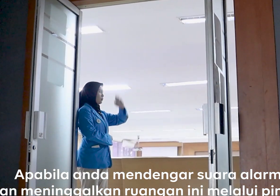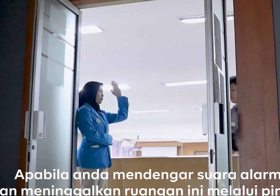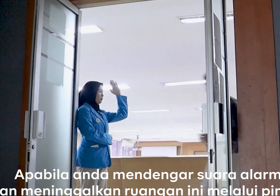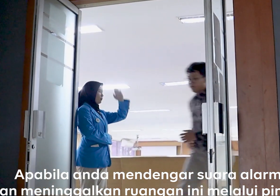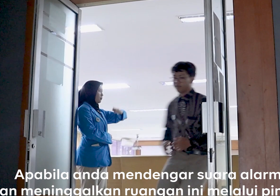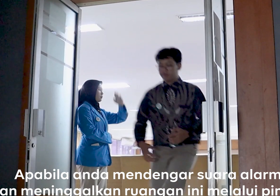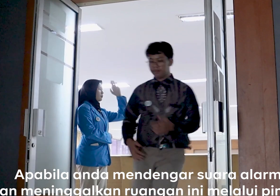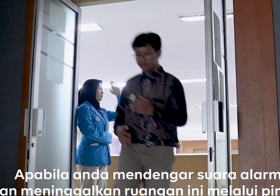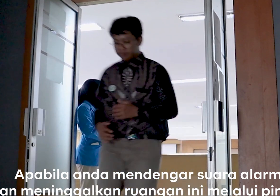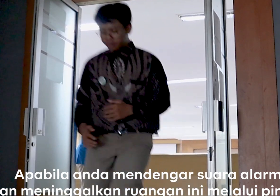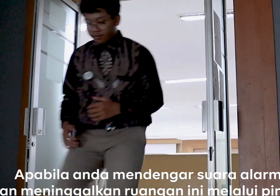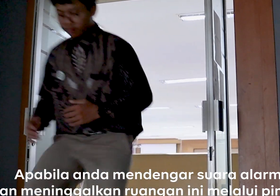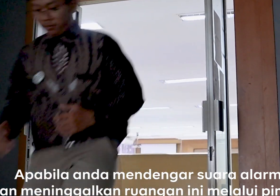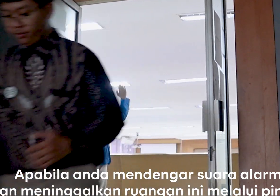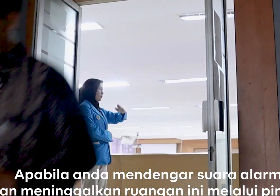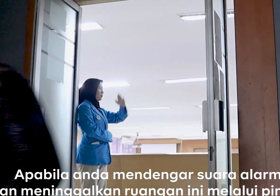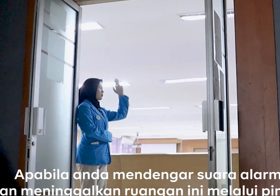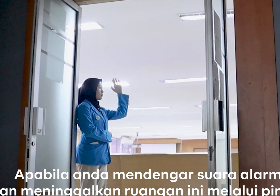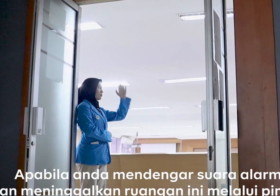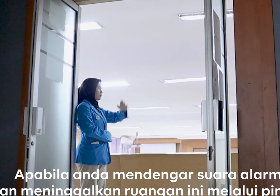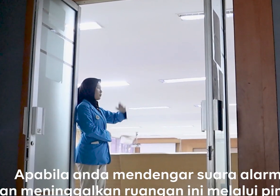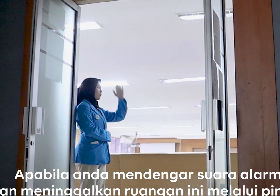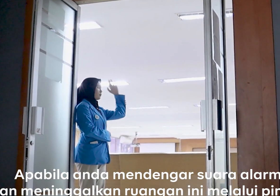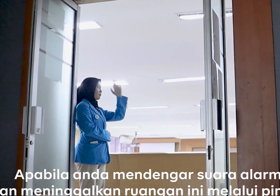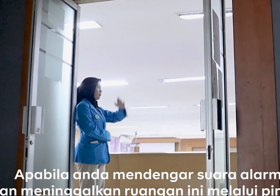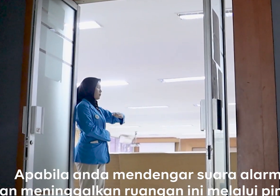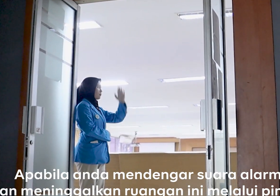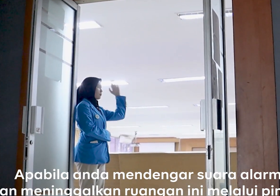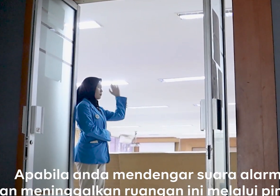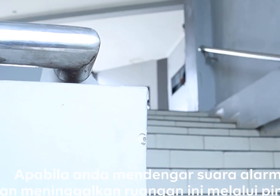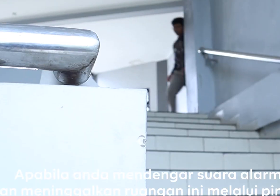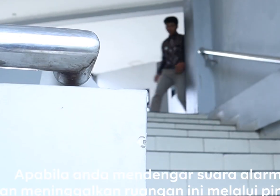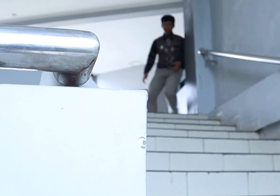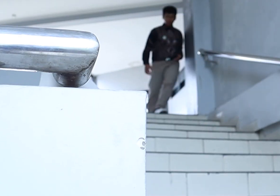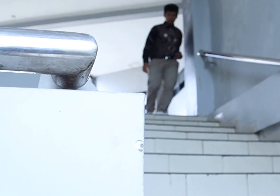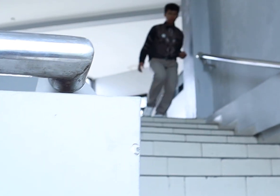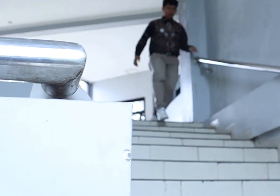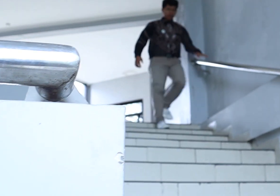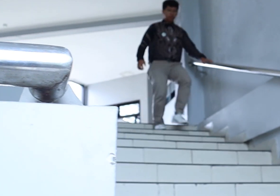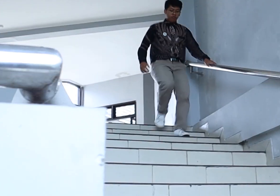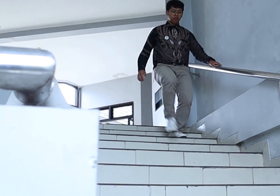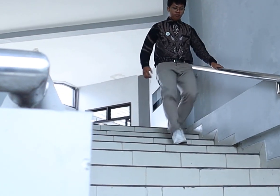silahkan meninggalkan ruangan ini melalui pintu keluar